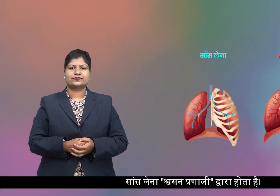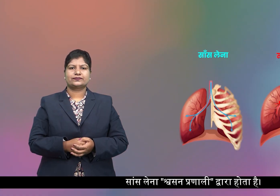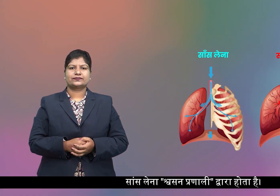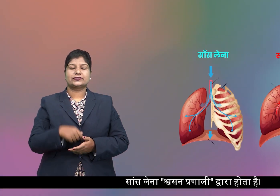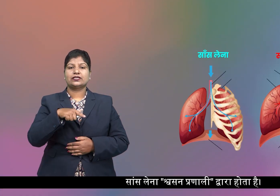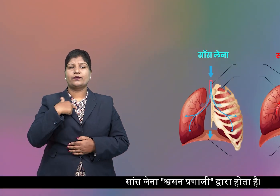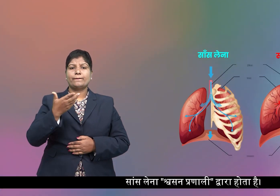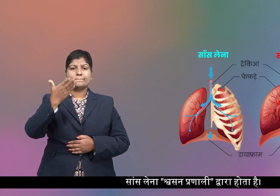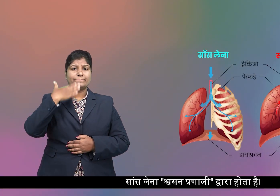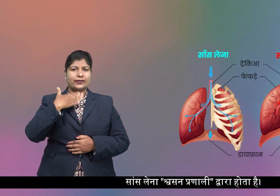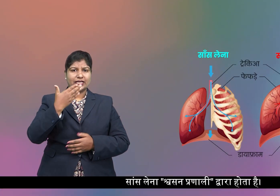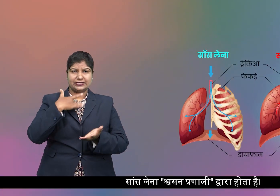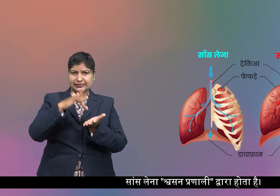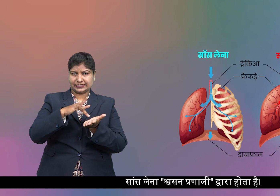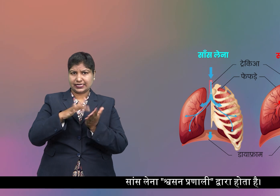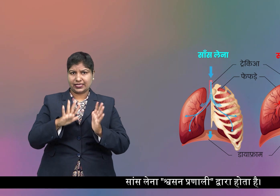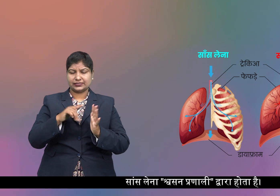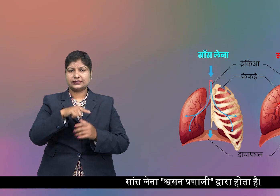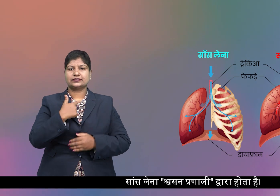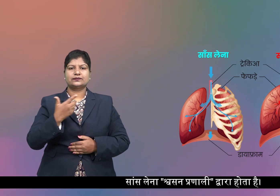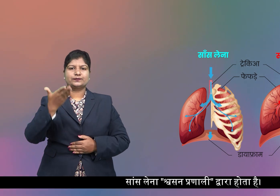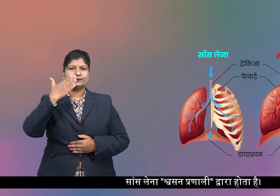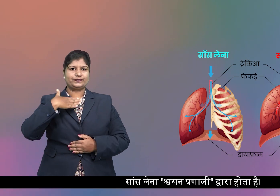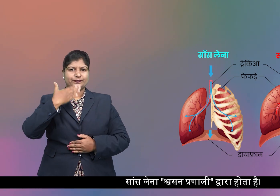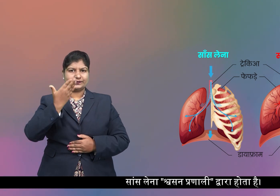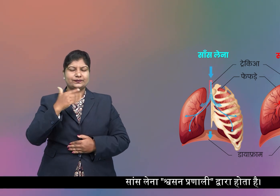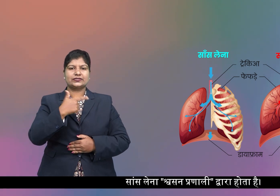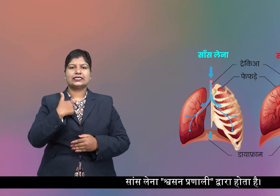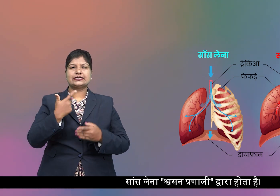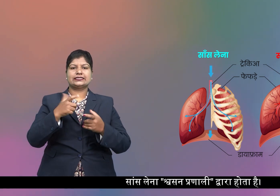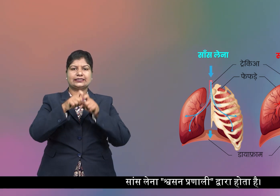सांस लेना श्वसन प्रणाली द्वारा होता है।